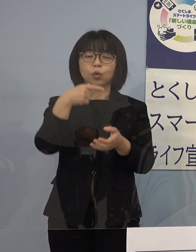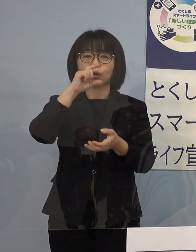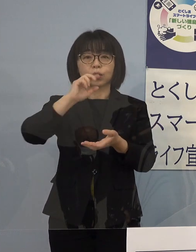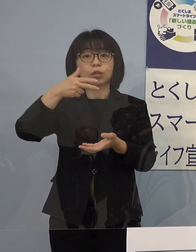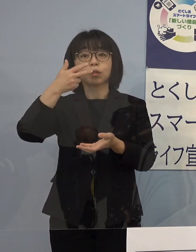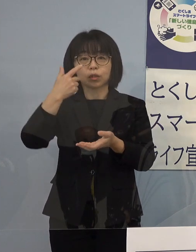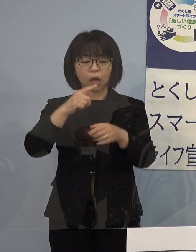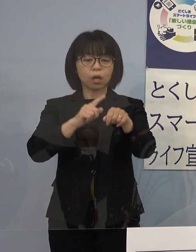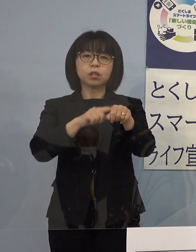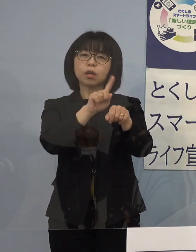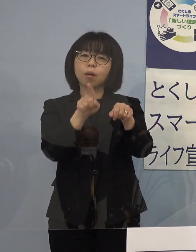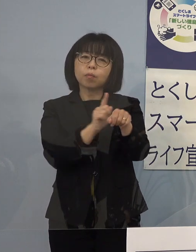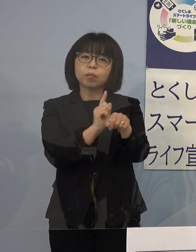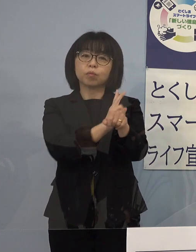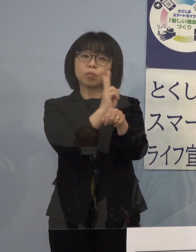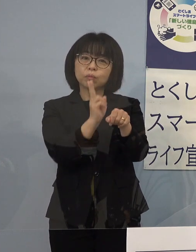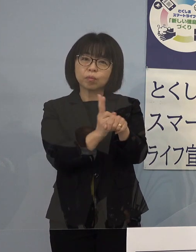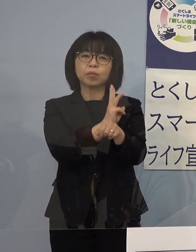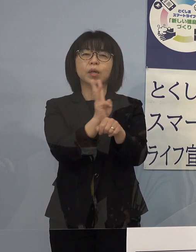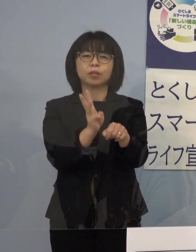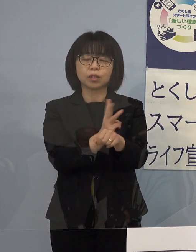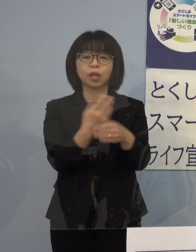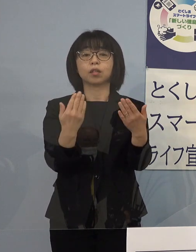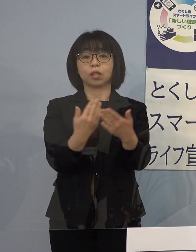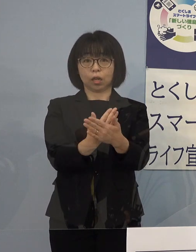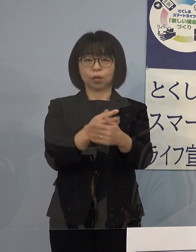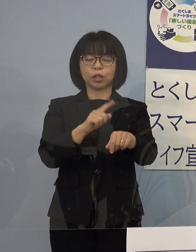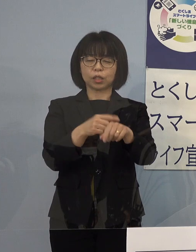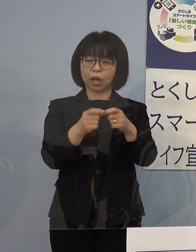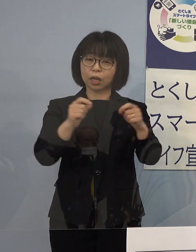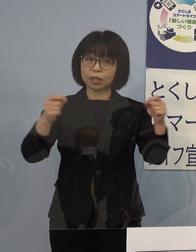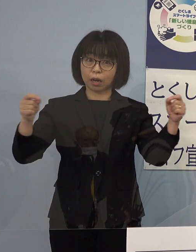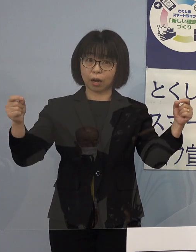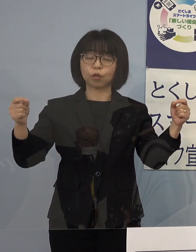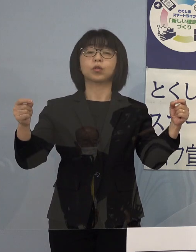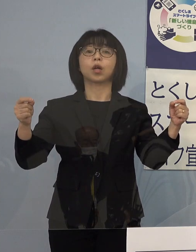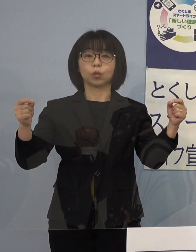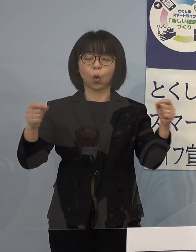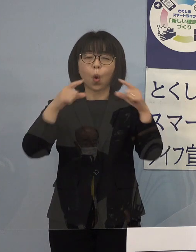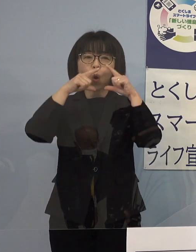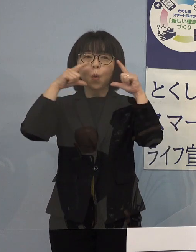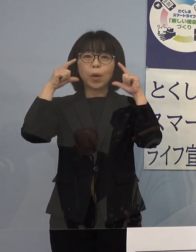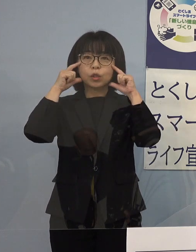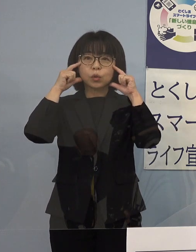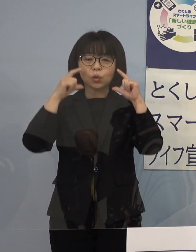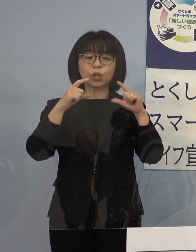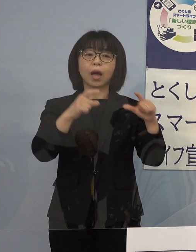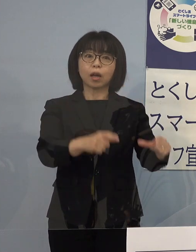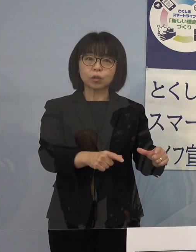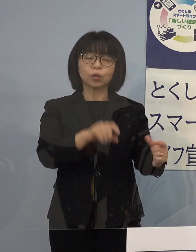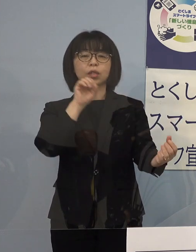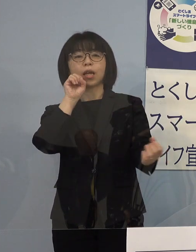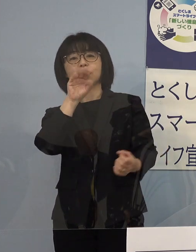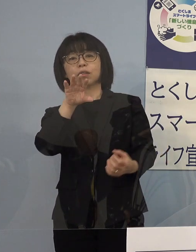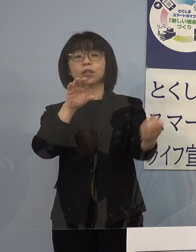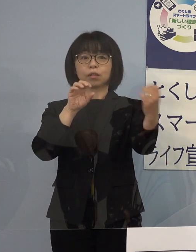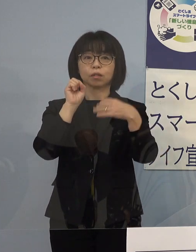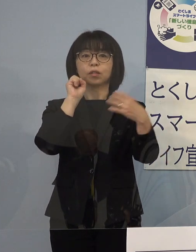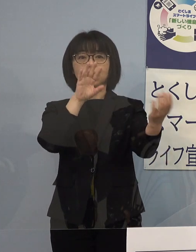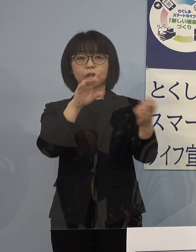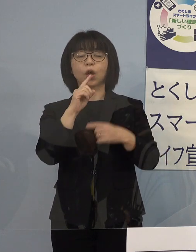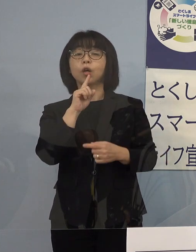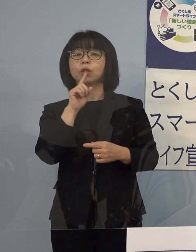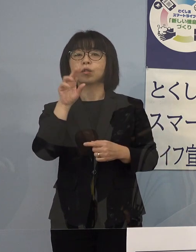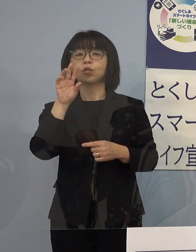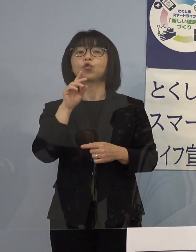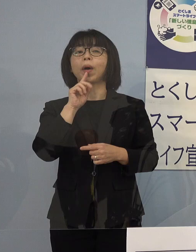同じ空間を接しますと、やはりどうしてもマスクを外した時に何人かがしゃべる、唾が飛んで